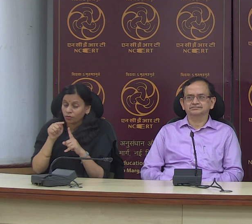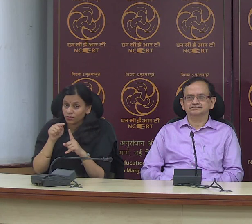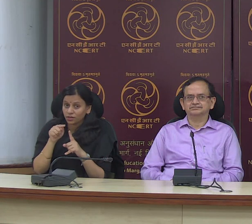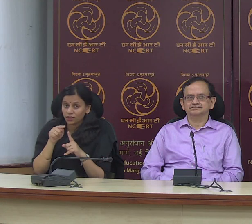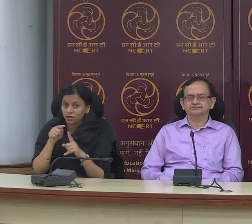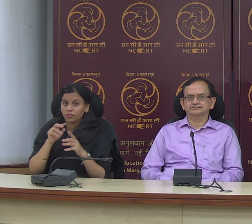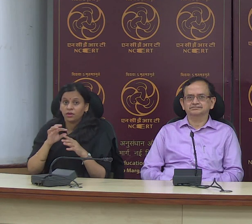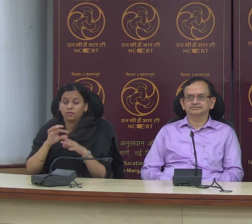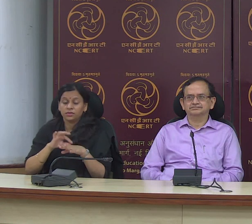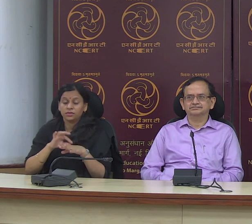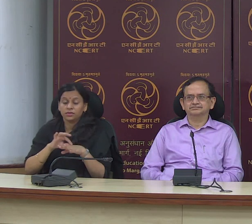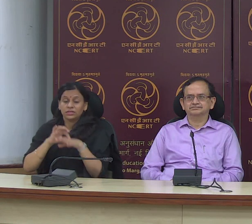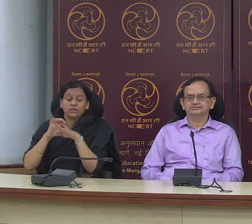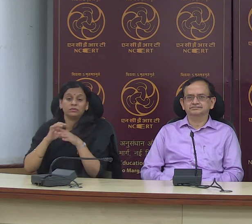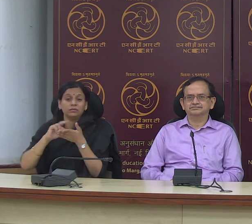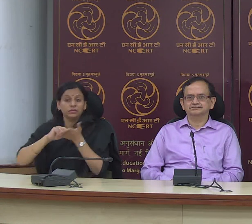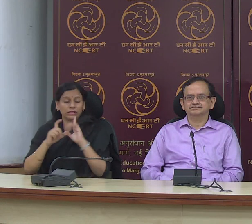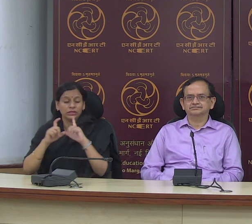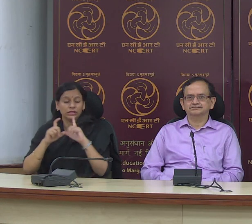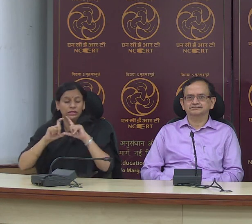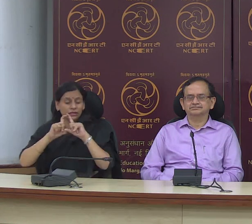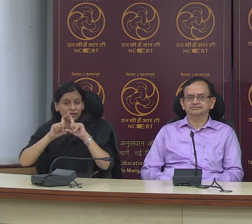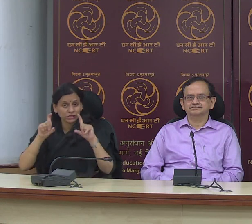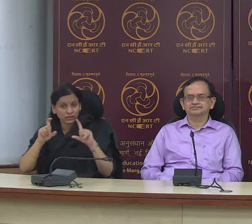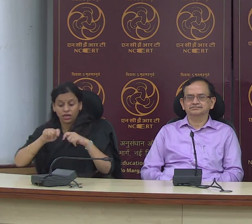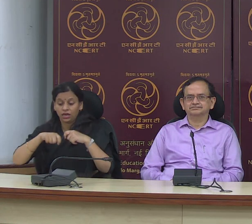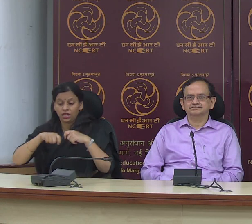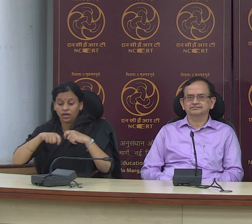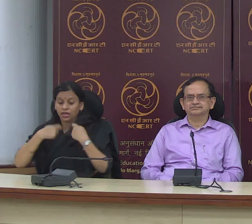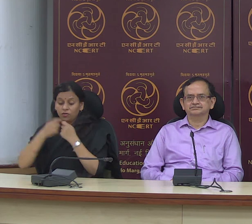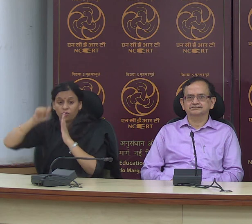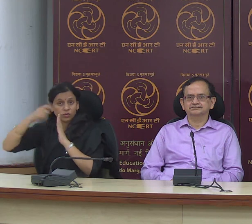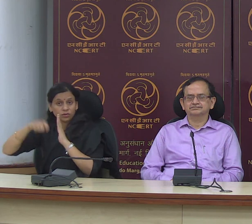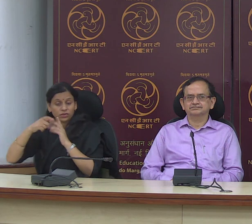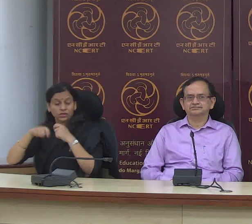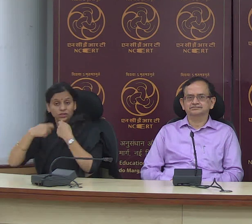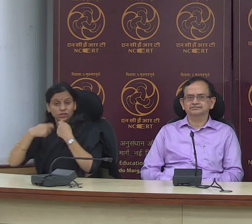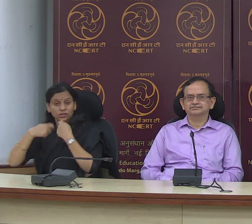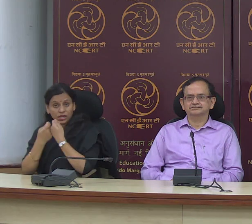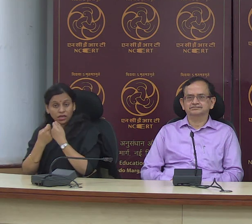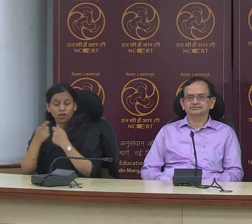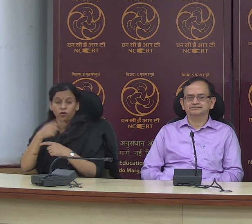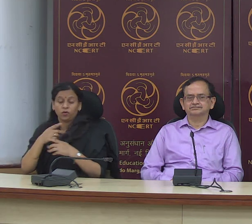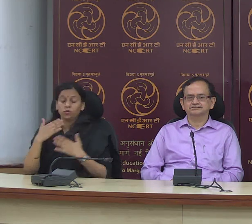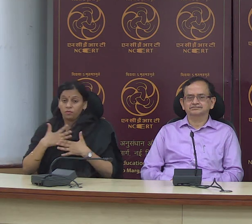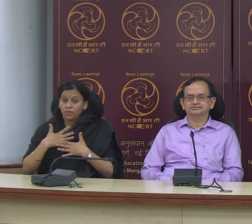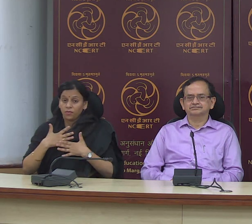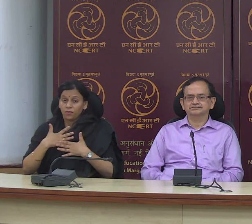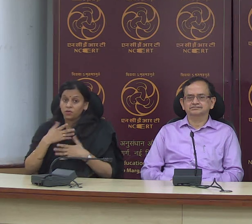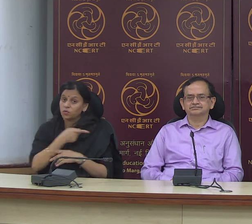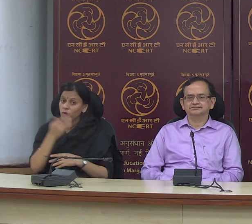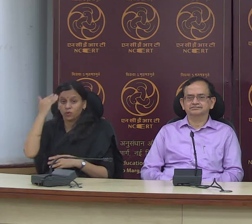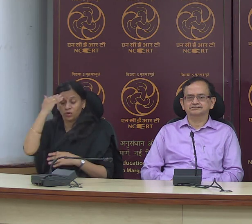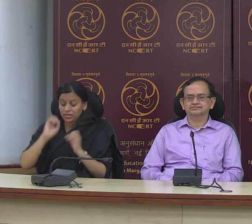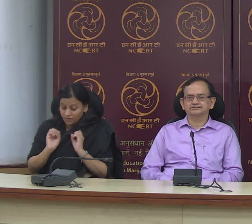एक सेंसिटिविटी बिल्ड करना बहुत ज़रूरी था प्रोडक्शन टीम के साथ भी, एंड यू विल बी सरप्राइज टू नो कि